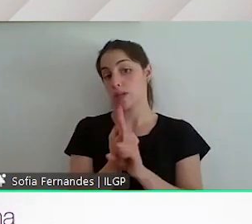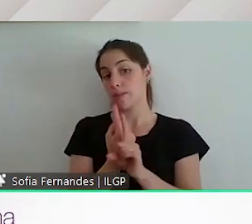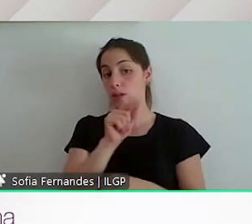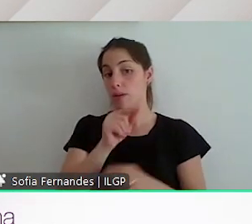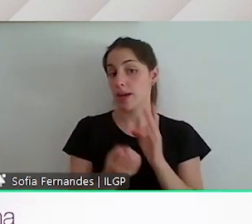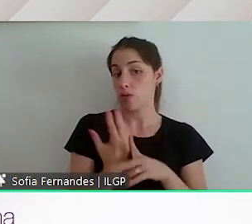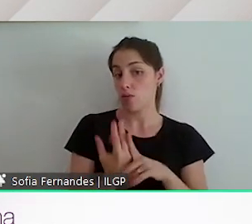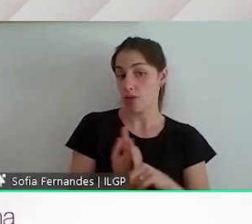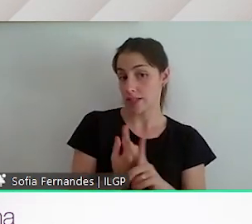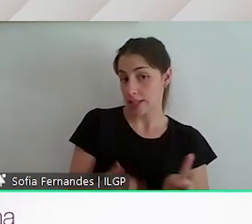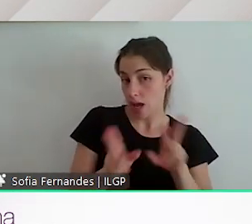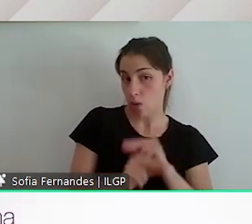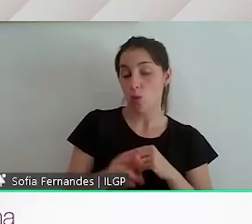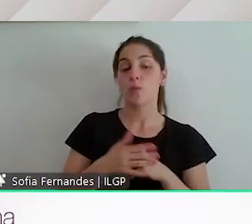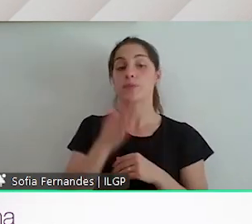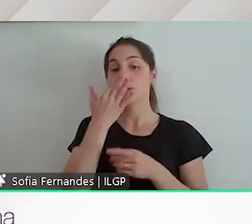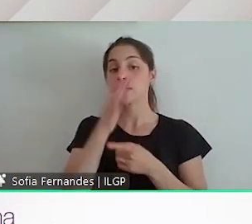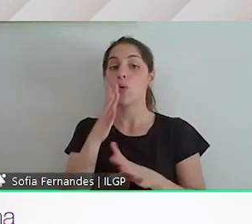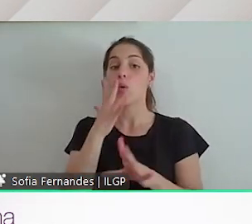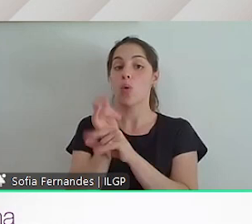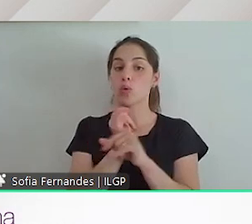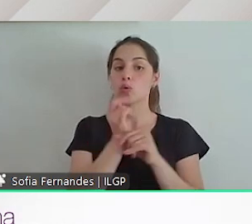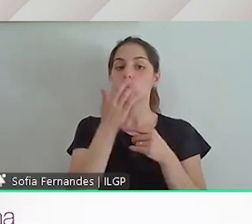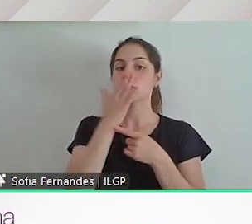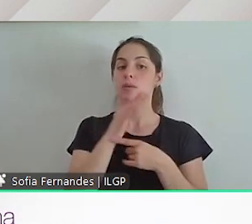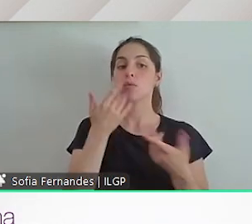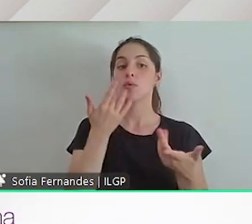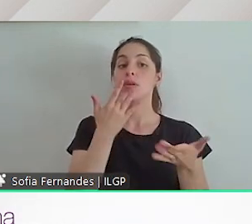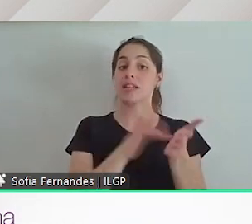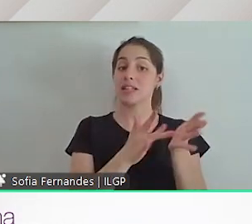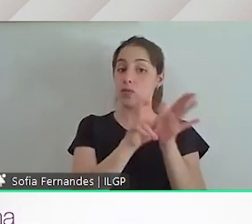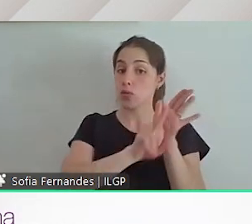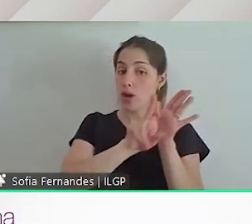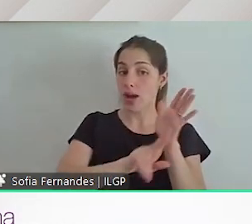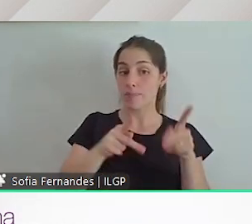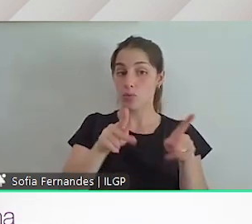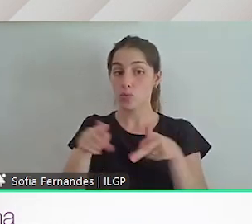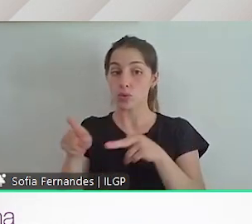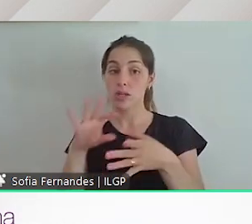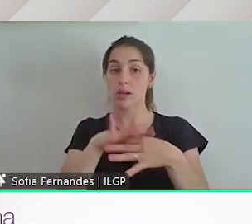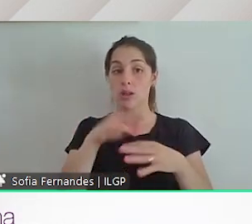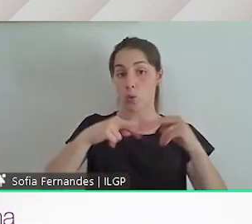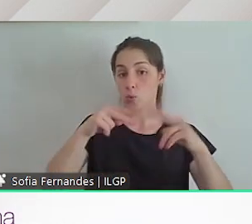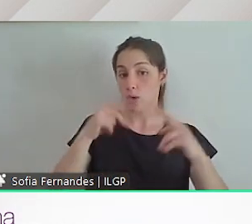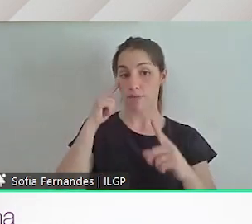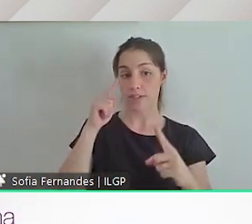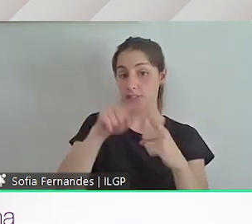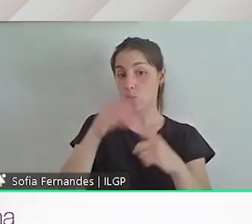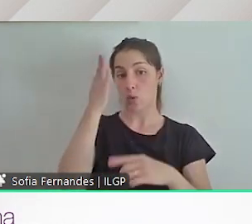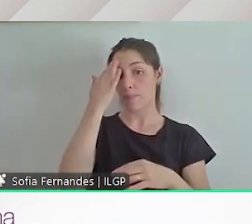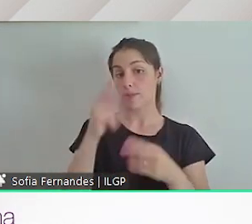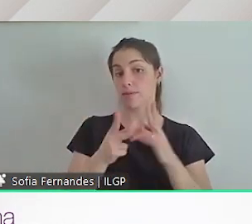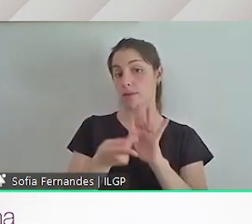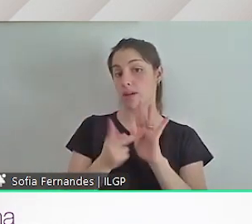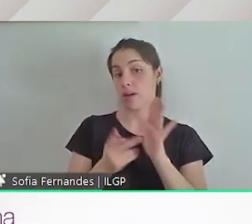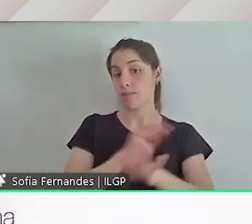E outro exemplo, temos também o guia metodológico para a construção de referenciais de competências da administração,